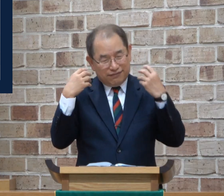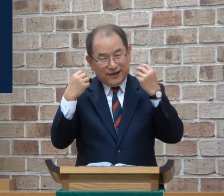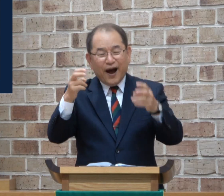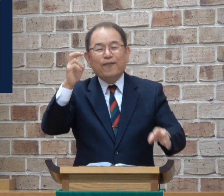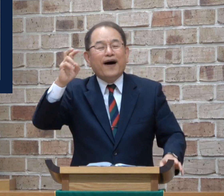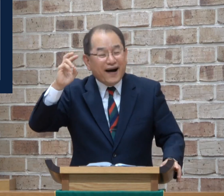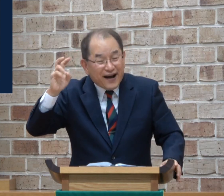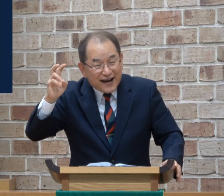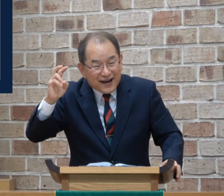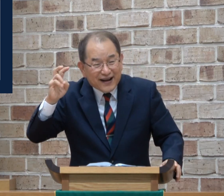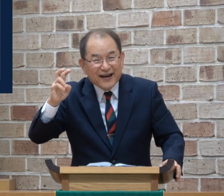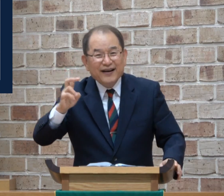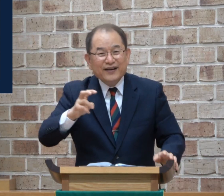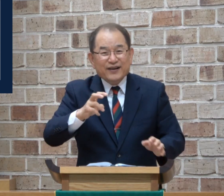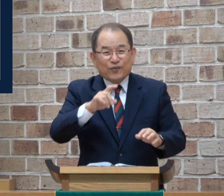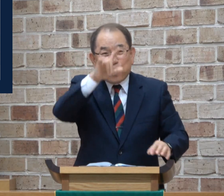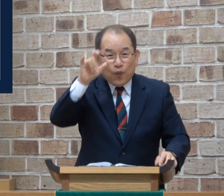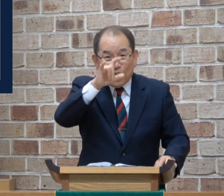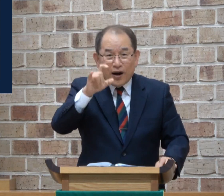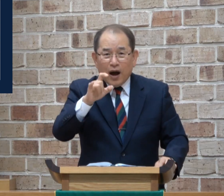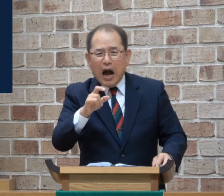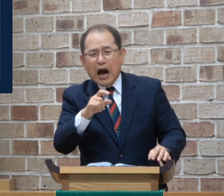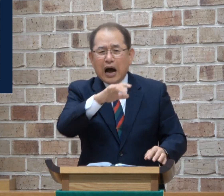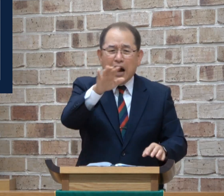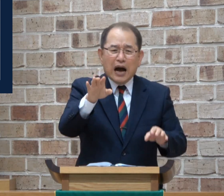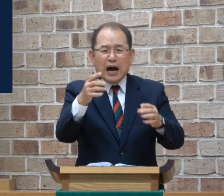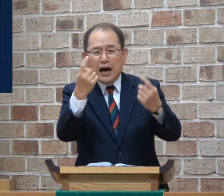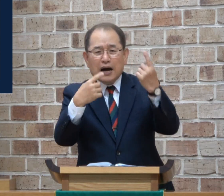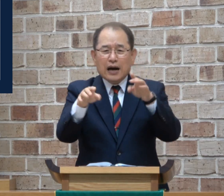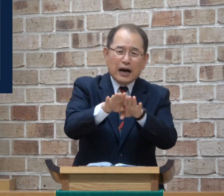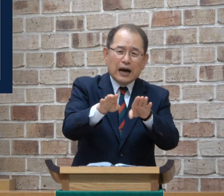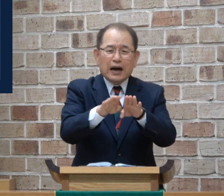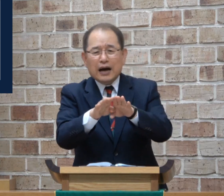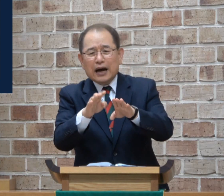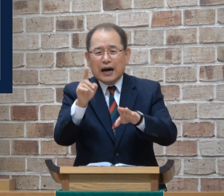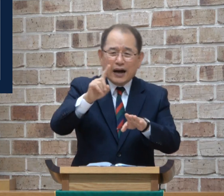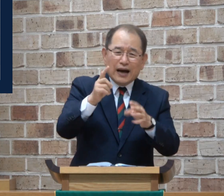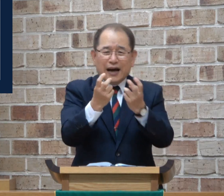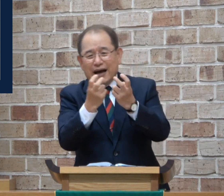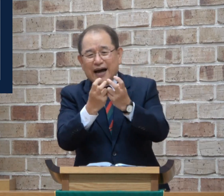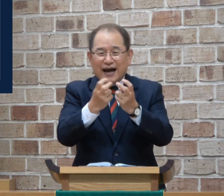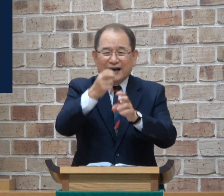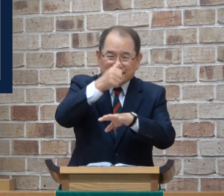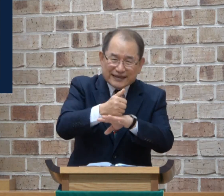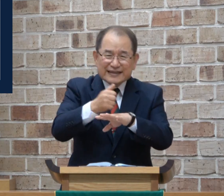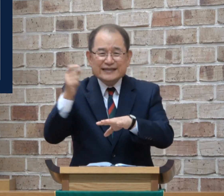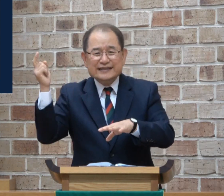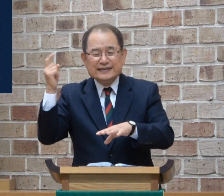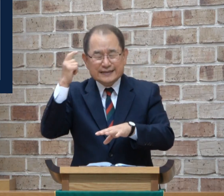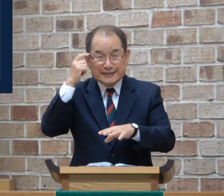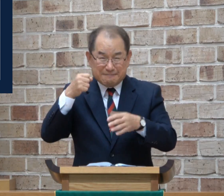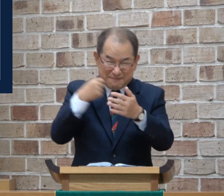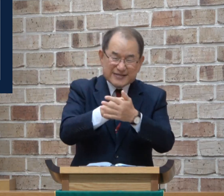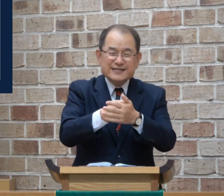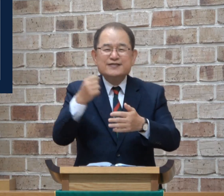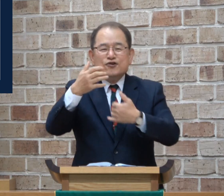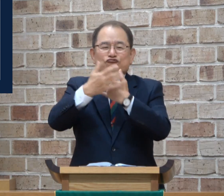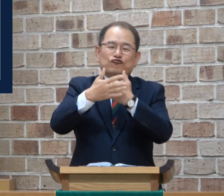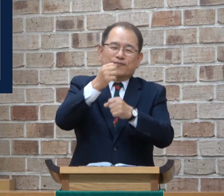것입니다. 코로나 때문에 나오지 못하는 성도님들을 위해서 제가 유튜브를 만들어서 올렸습니다.